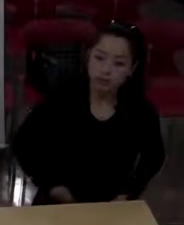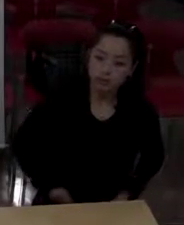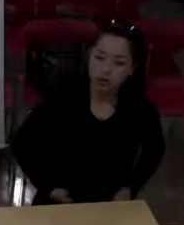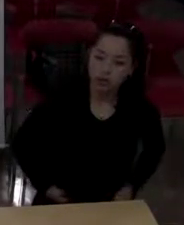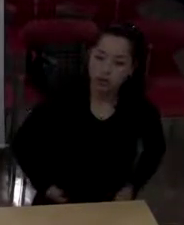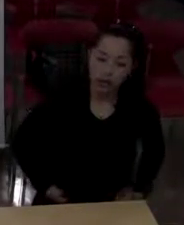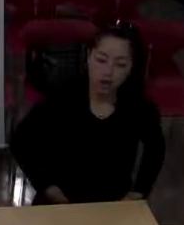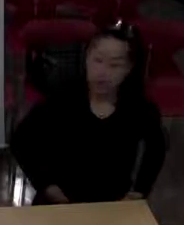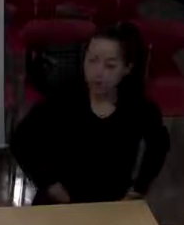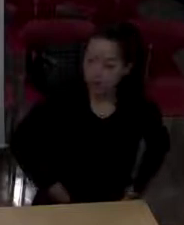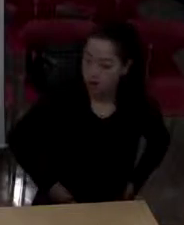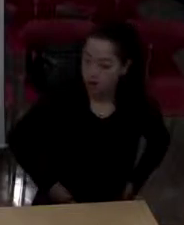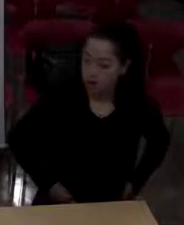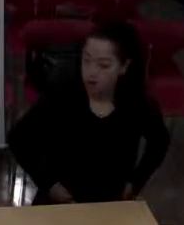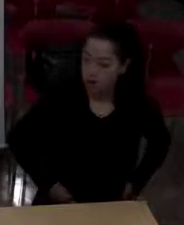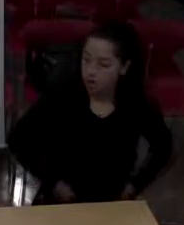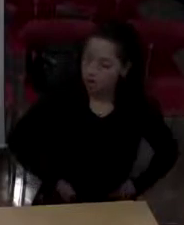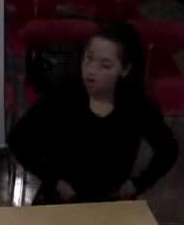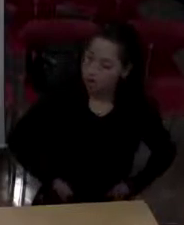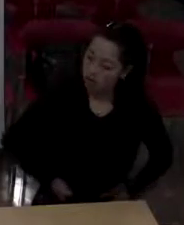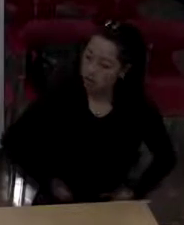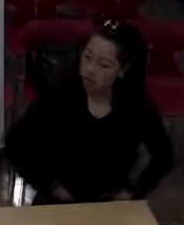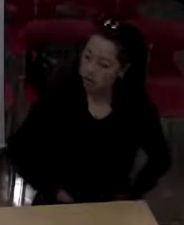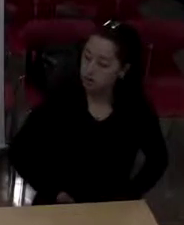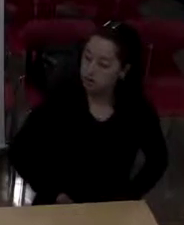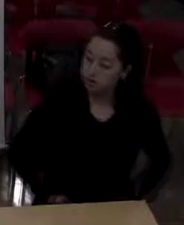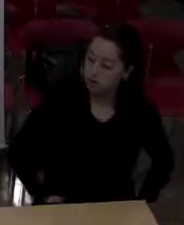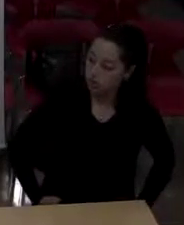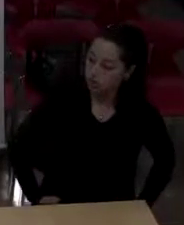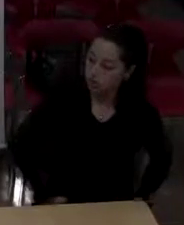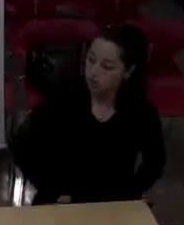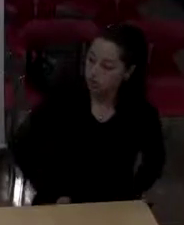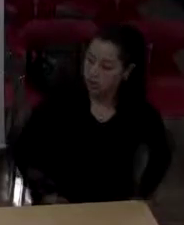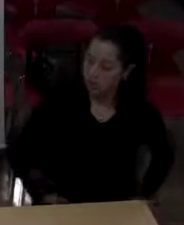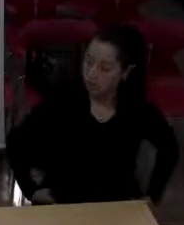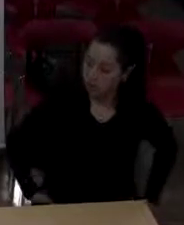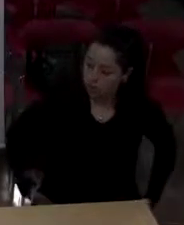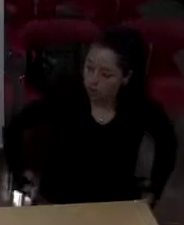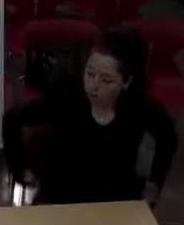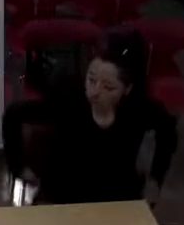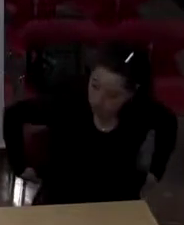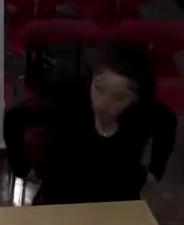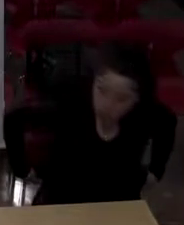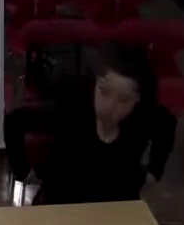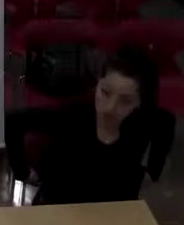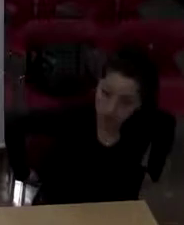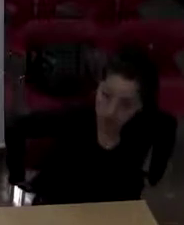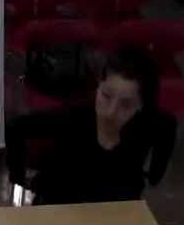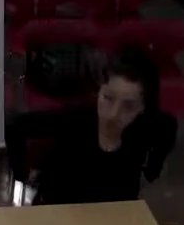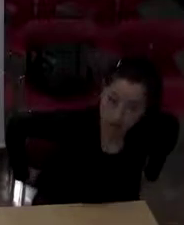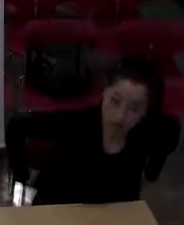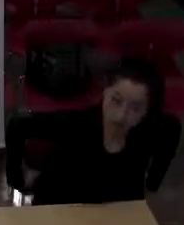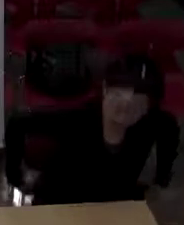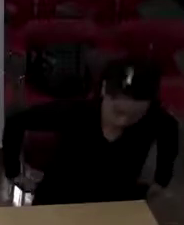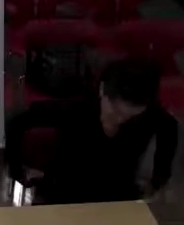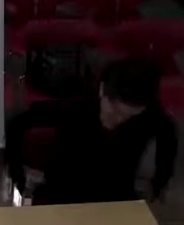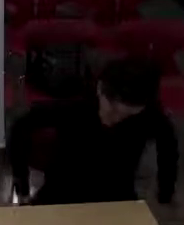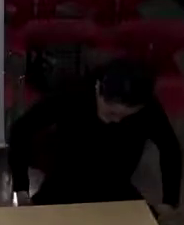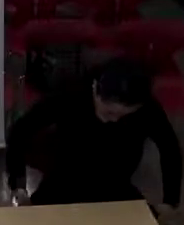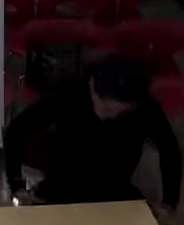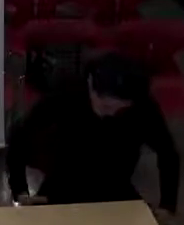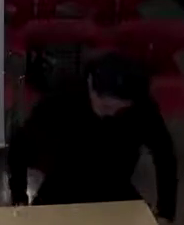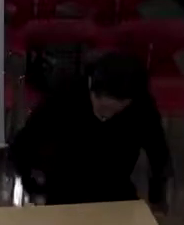tempranas. El problema y lo importante sería hacer una detección y un diagnóstico oportuno y que los familiares tengan la claridad